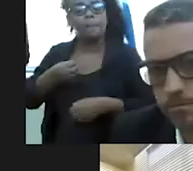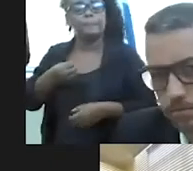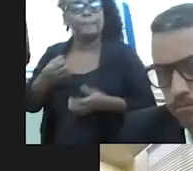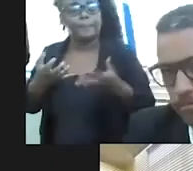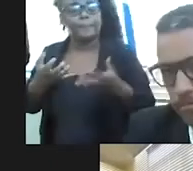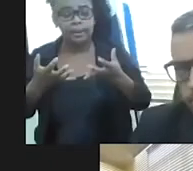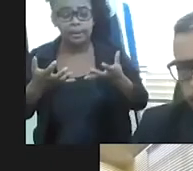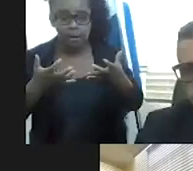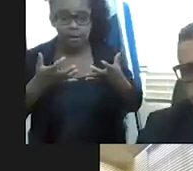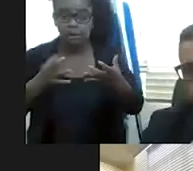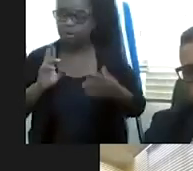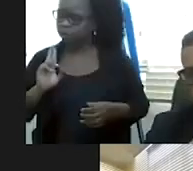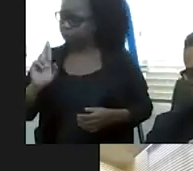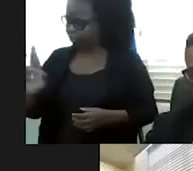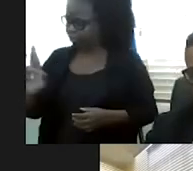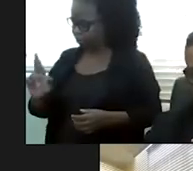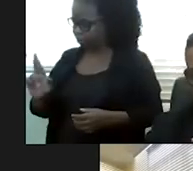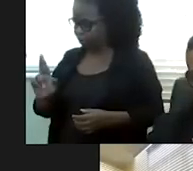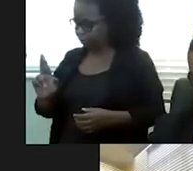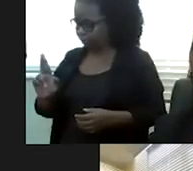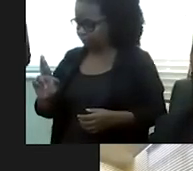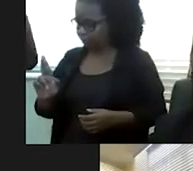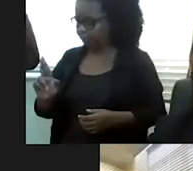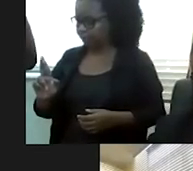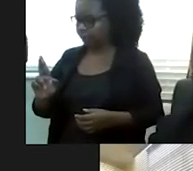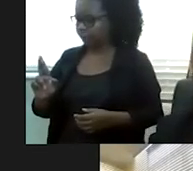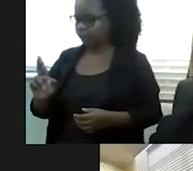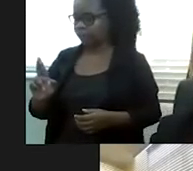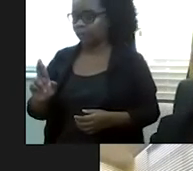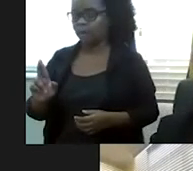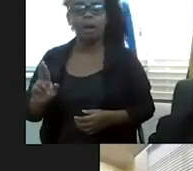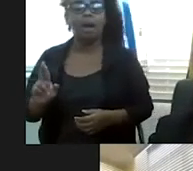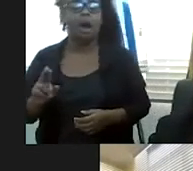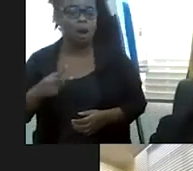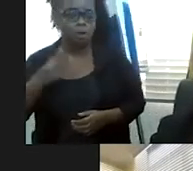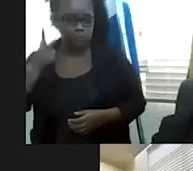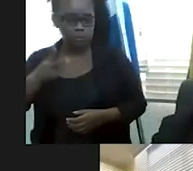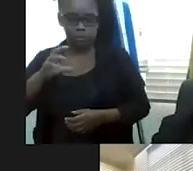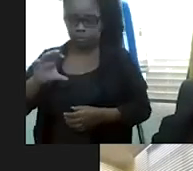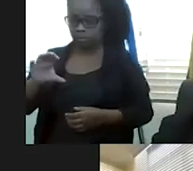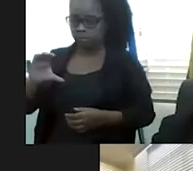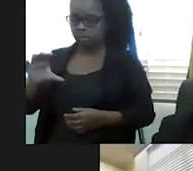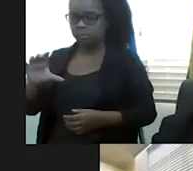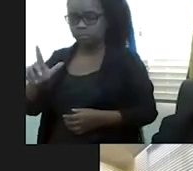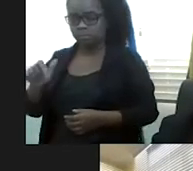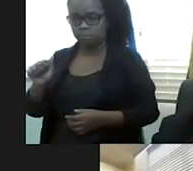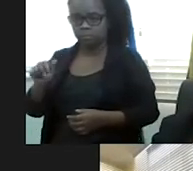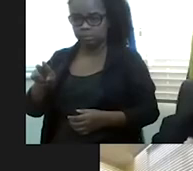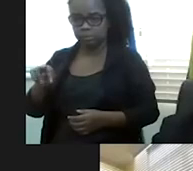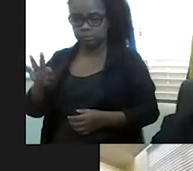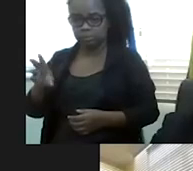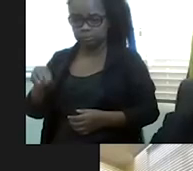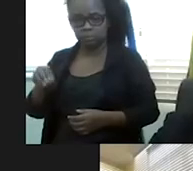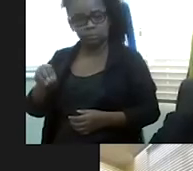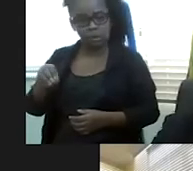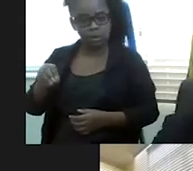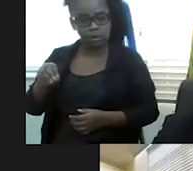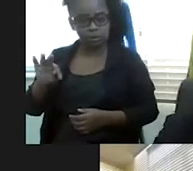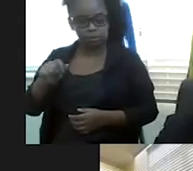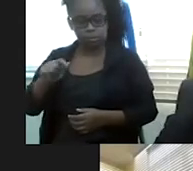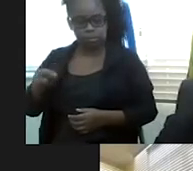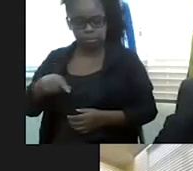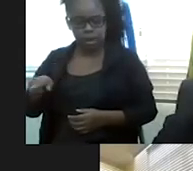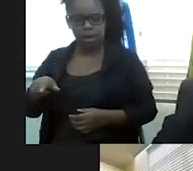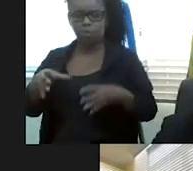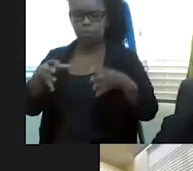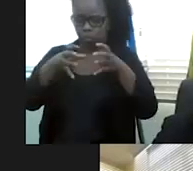responder ao nobre vereador Cláudio Tomás, que a comissão estará, como bem disse o nosso